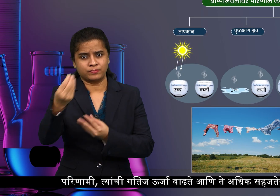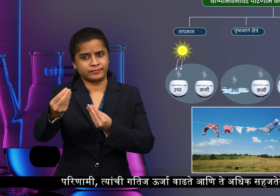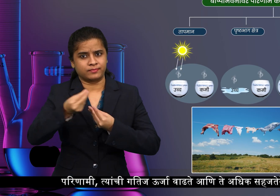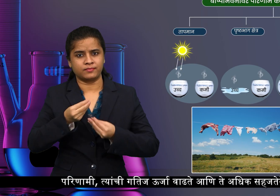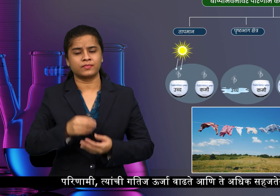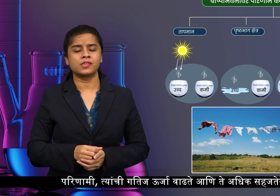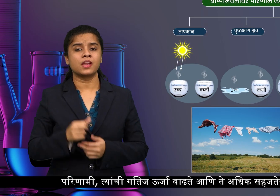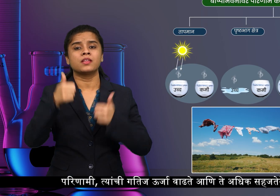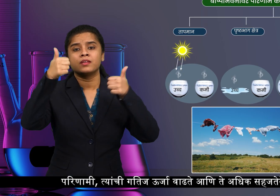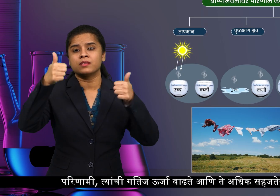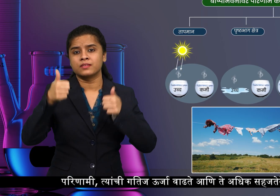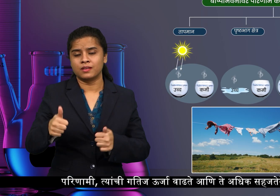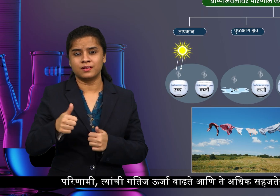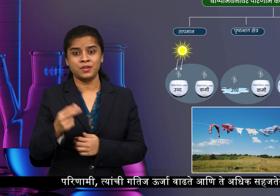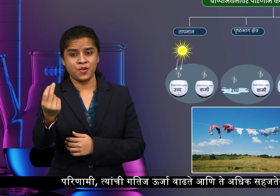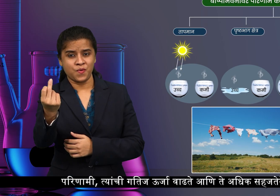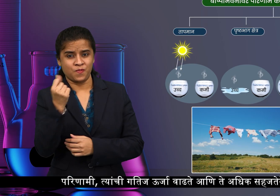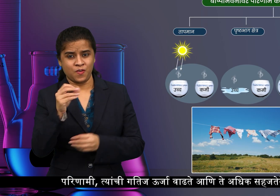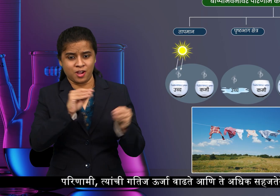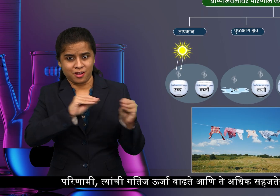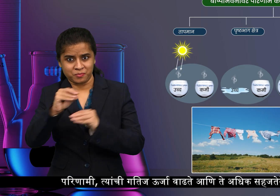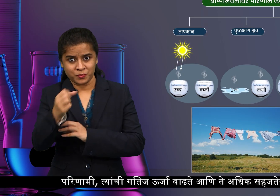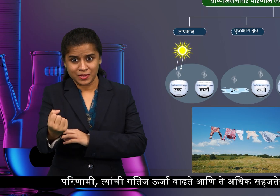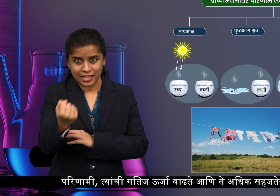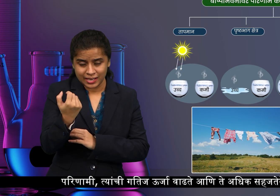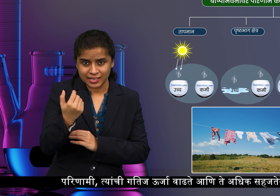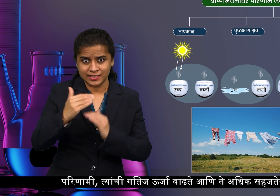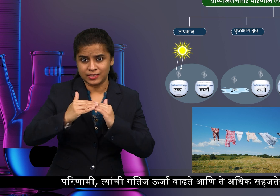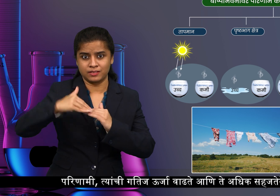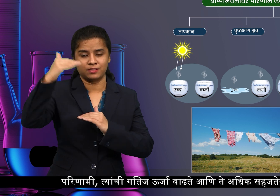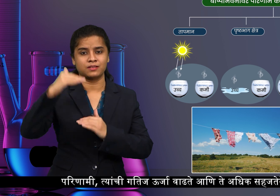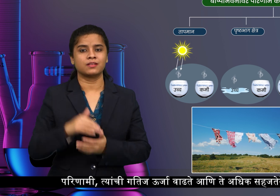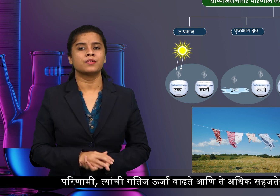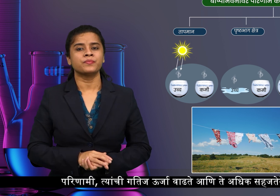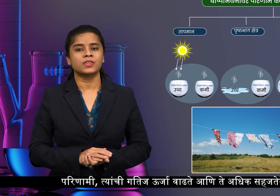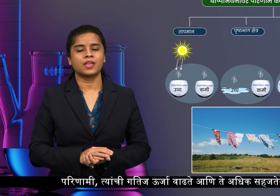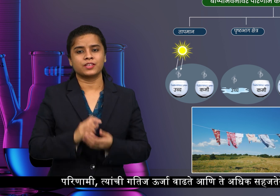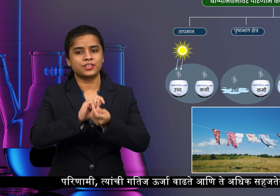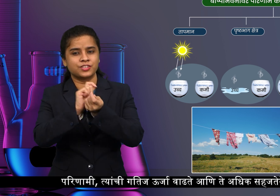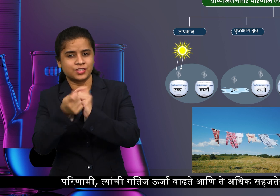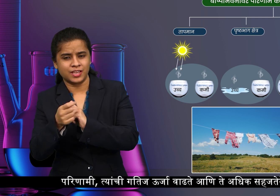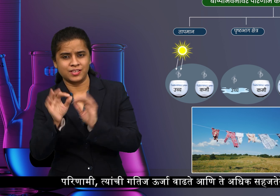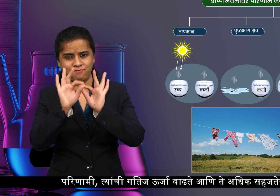परिणाम त्याची गणित त्यांची गतीत ऊर्जा वाढते आणि ते अधिक सहजतेपणे बाहेर